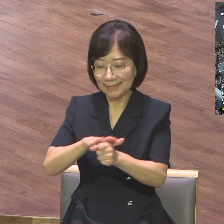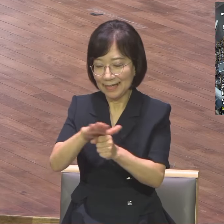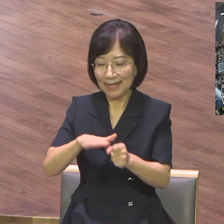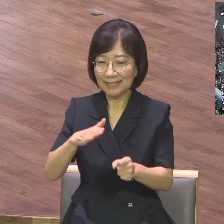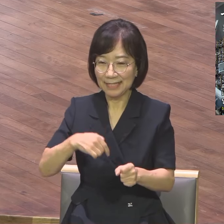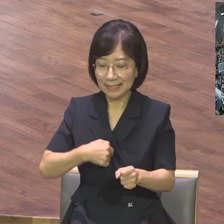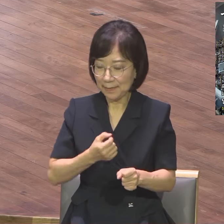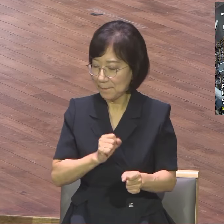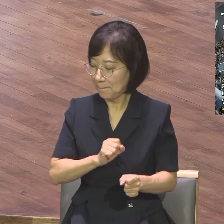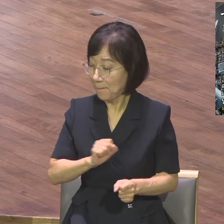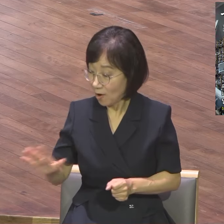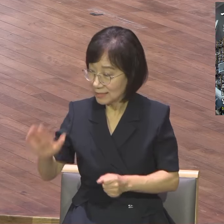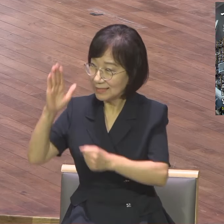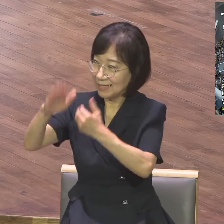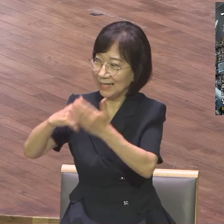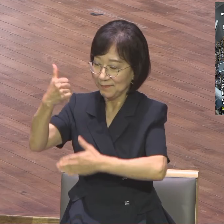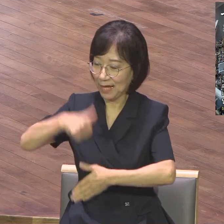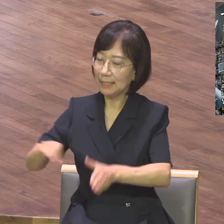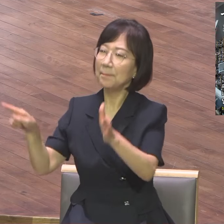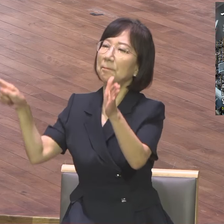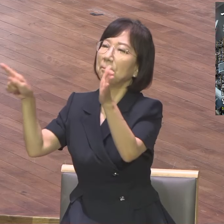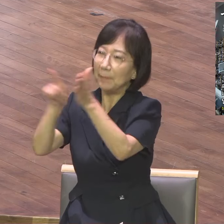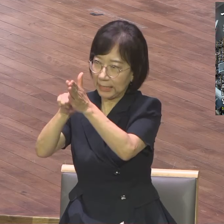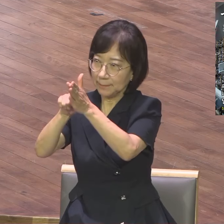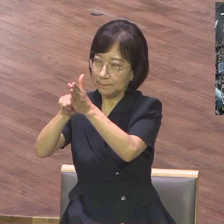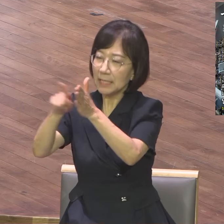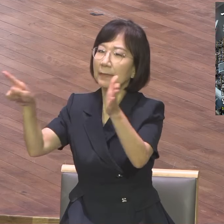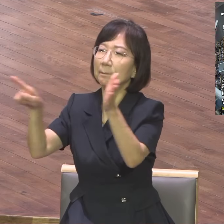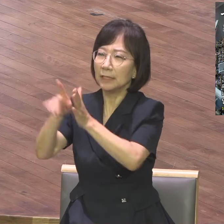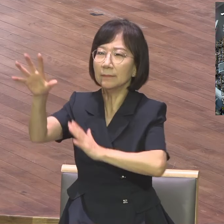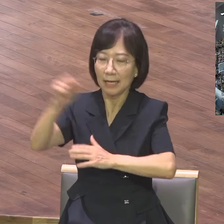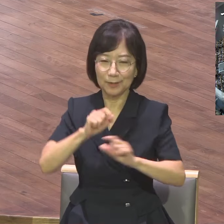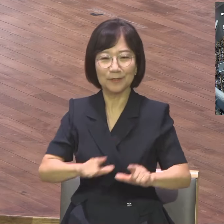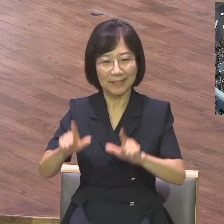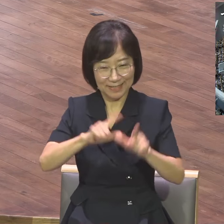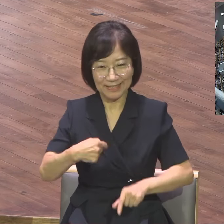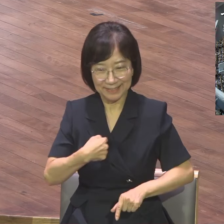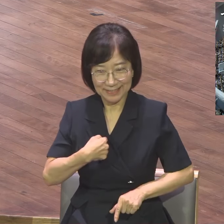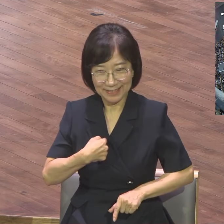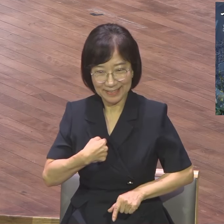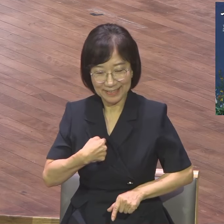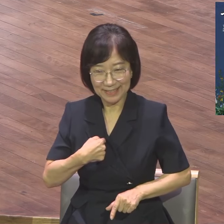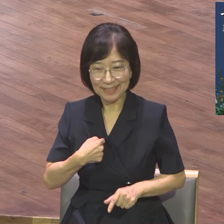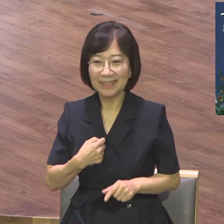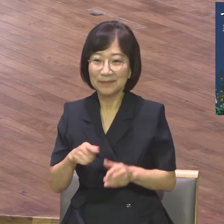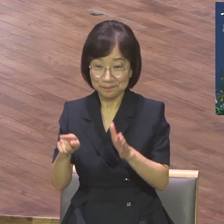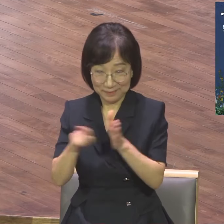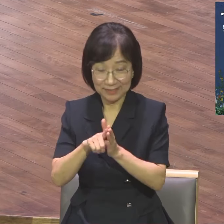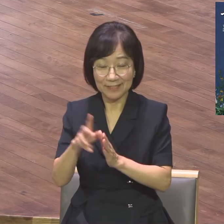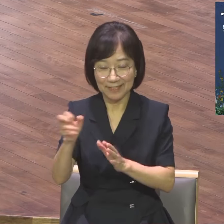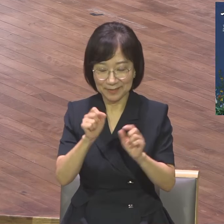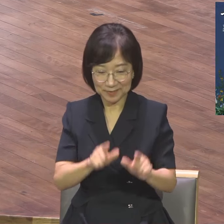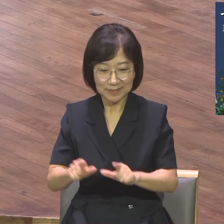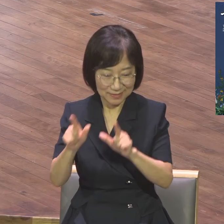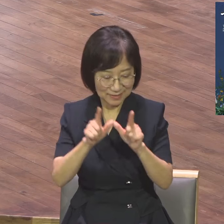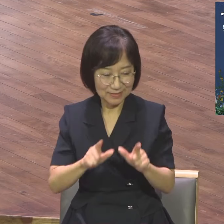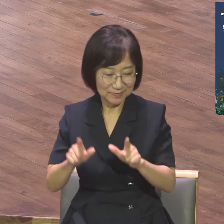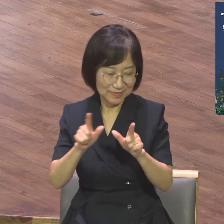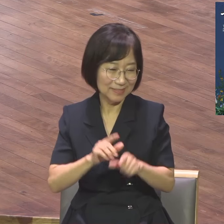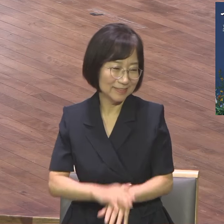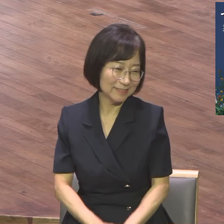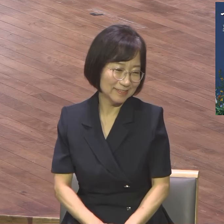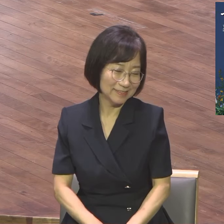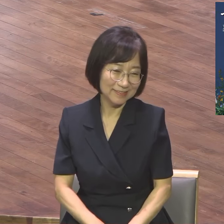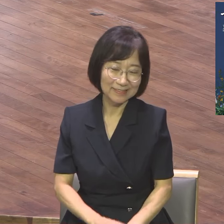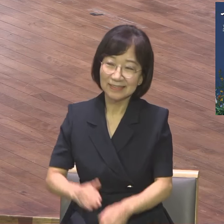버리신 하나님의 아들을 믿는 믿음 안에서 사는 것이라. 믿음 안에서